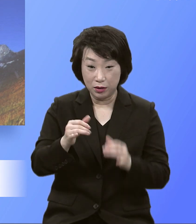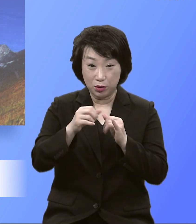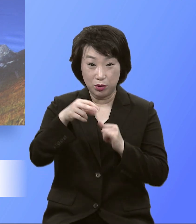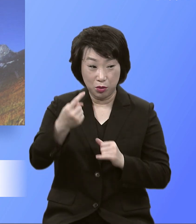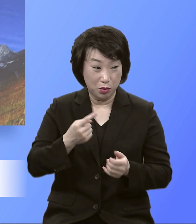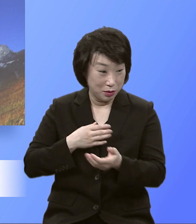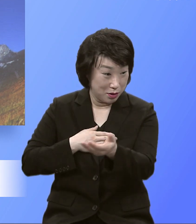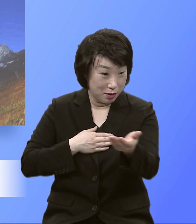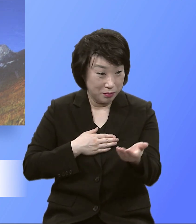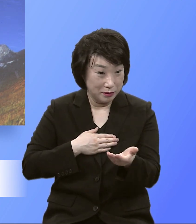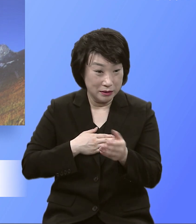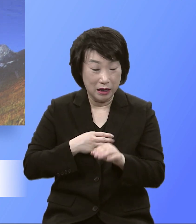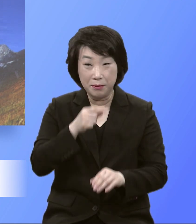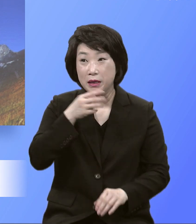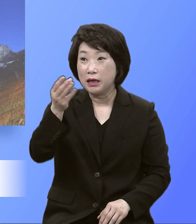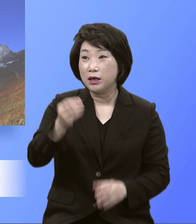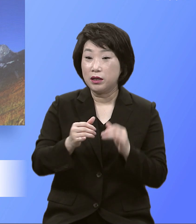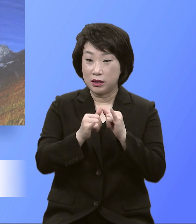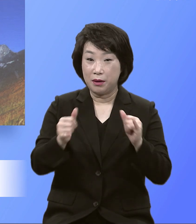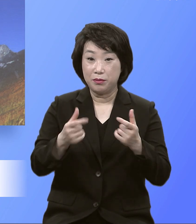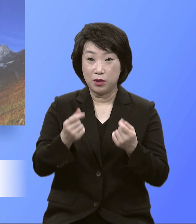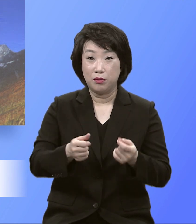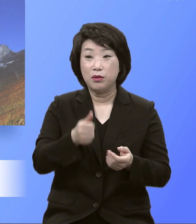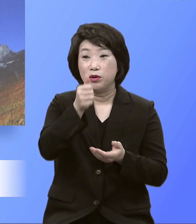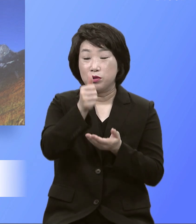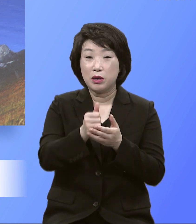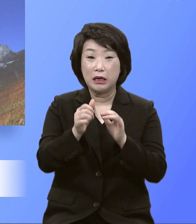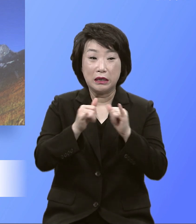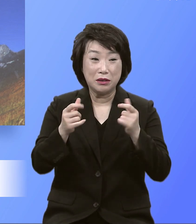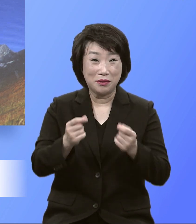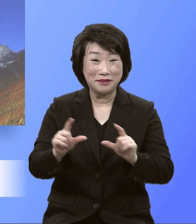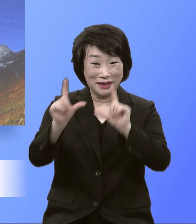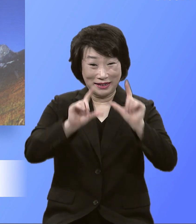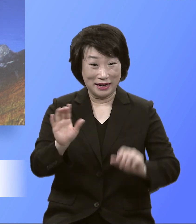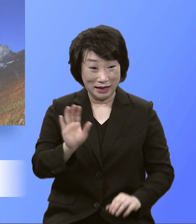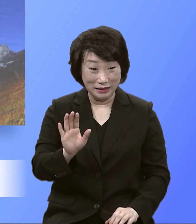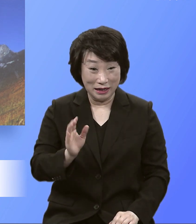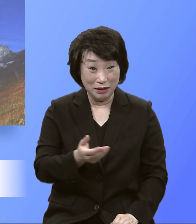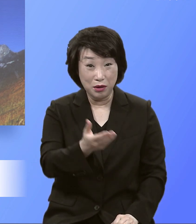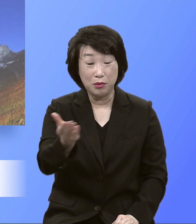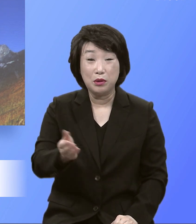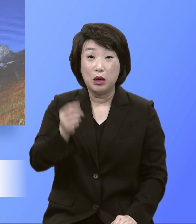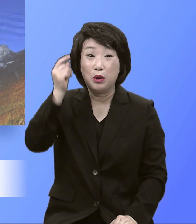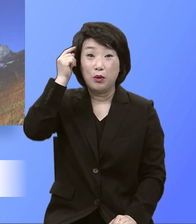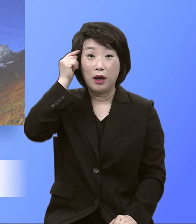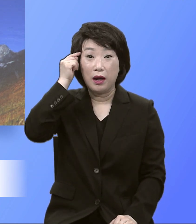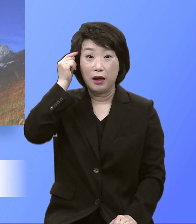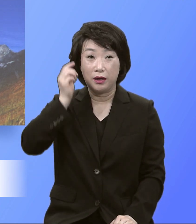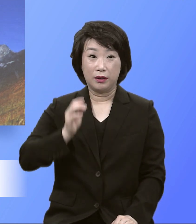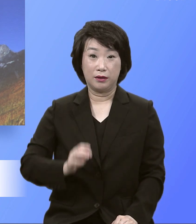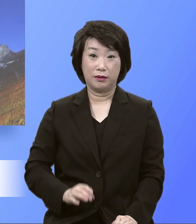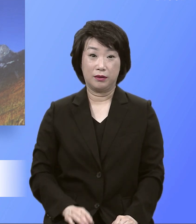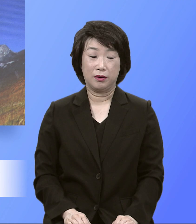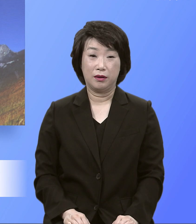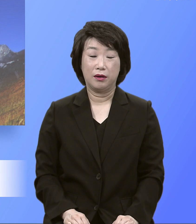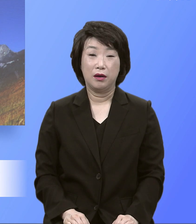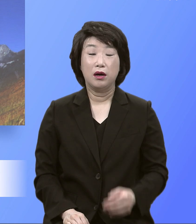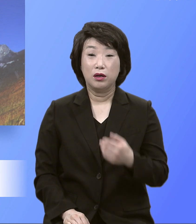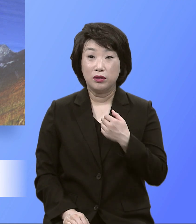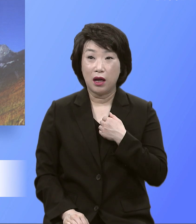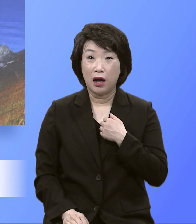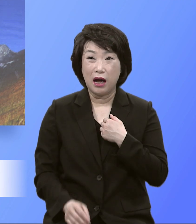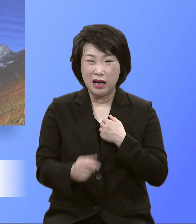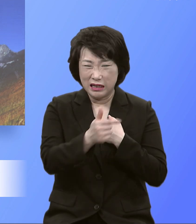져도 빚진 죄인처럼 안 산다. 왜 그러느냐? 얼마나